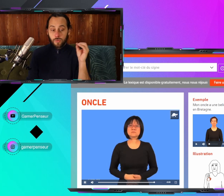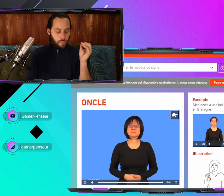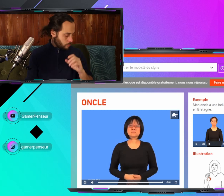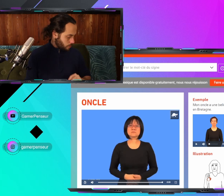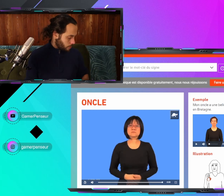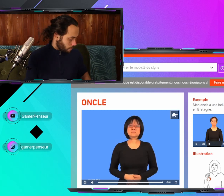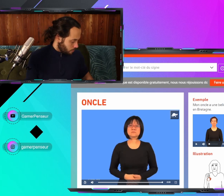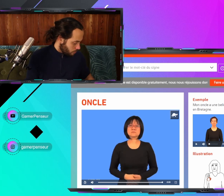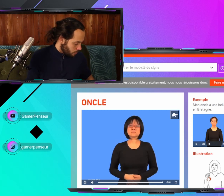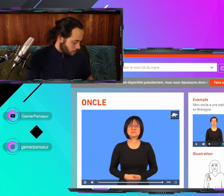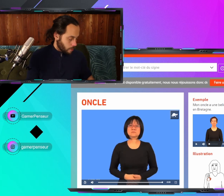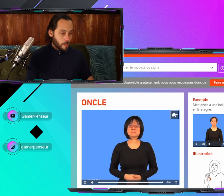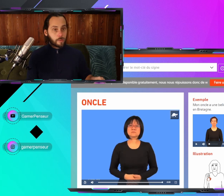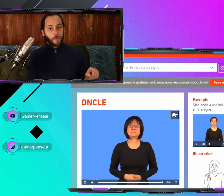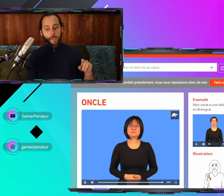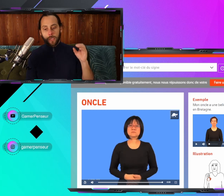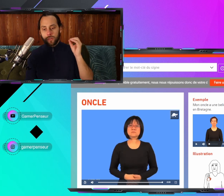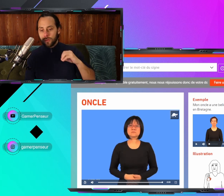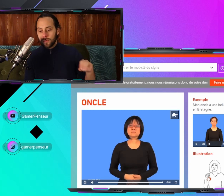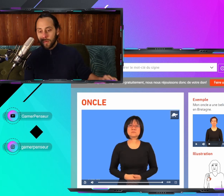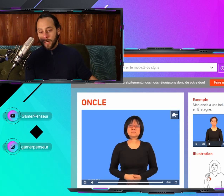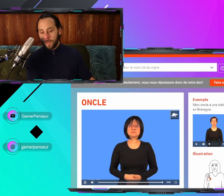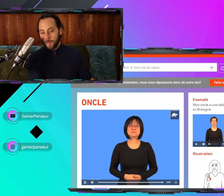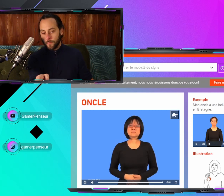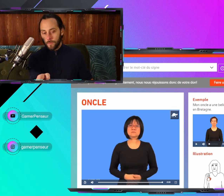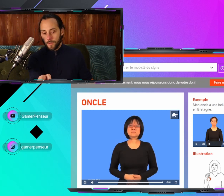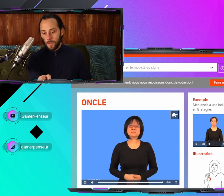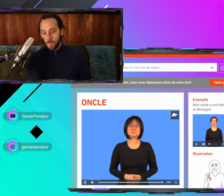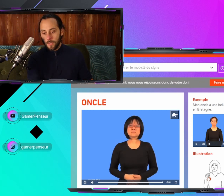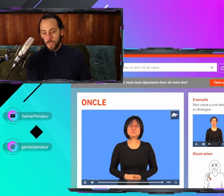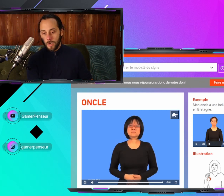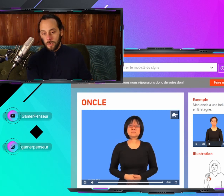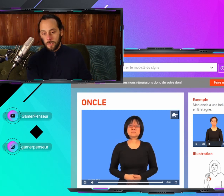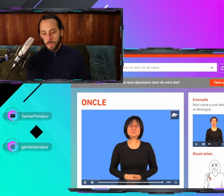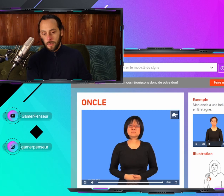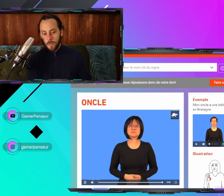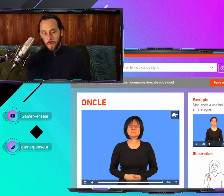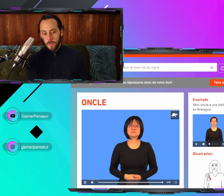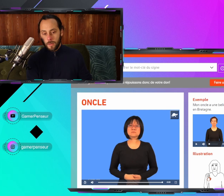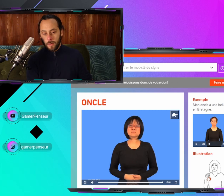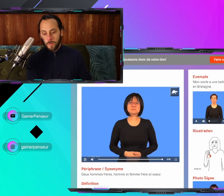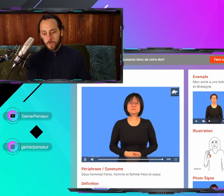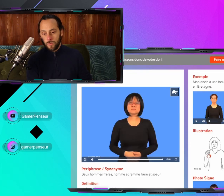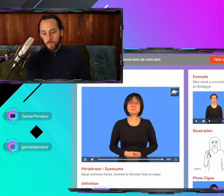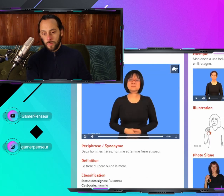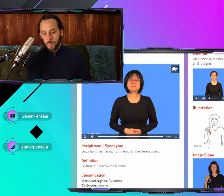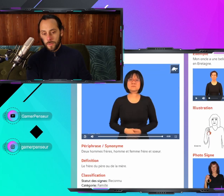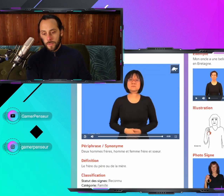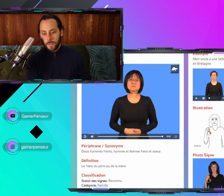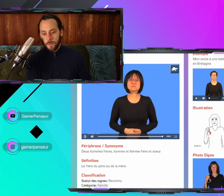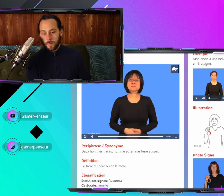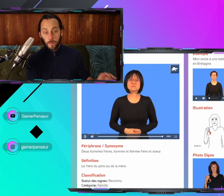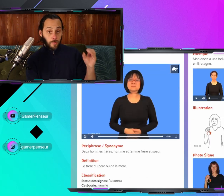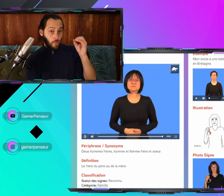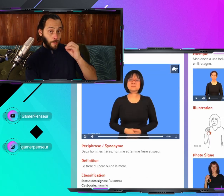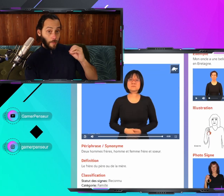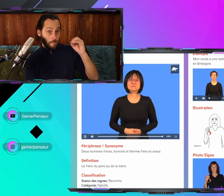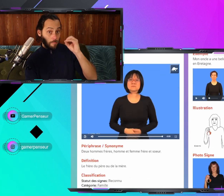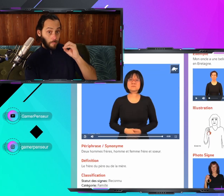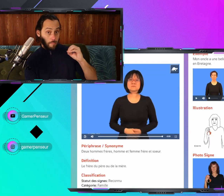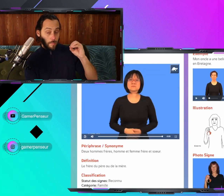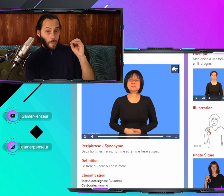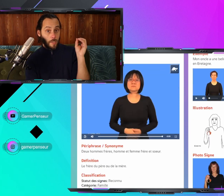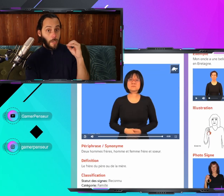Ah, le scoop. Ah, tiens. Alors, sur l'image... comme on voit sur l'image là, en dessous, c'est